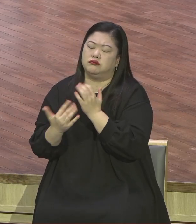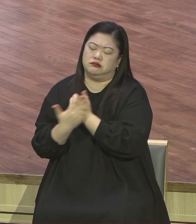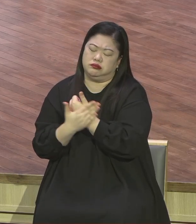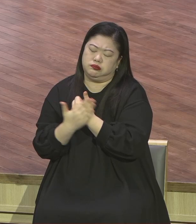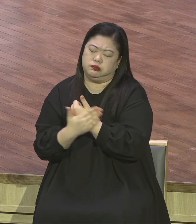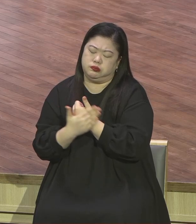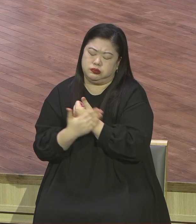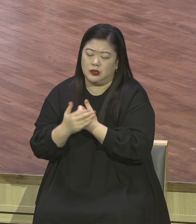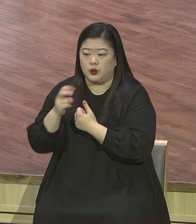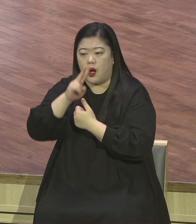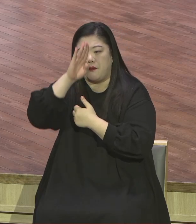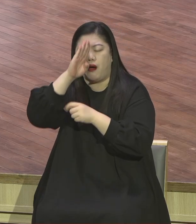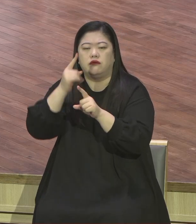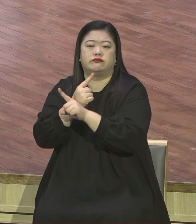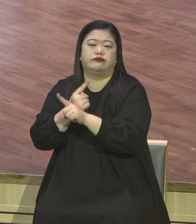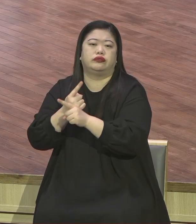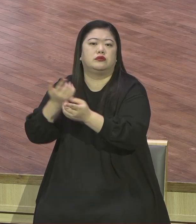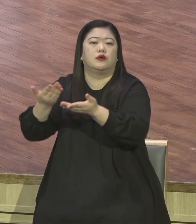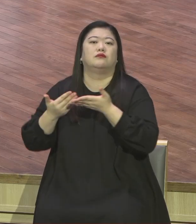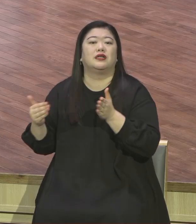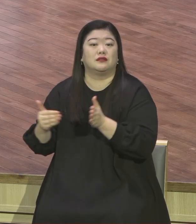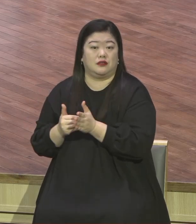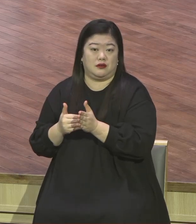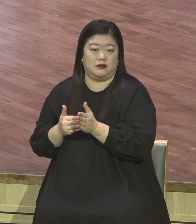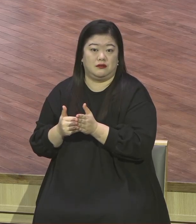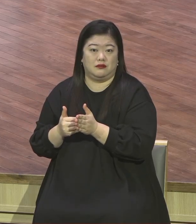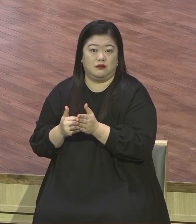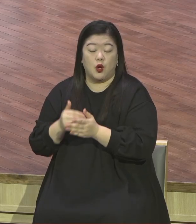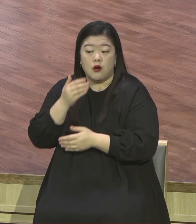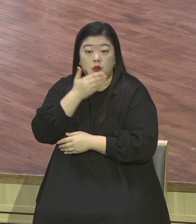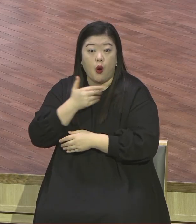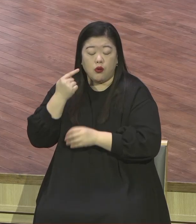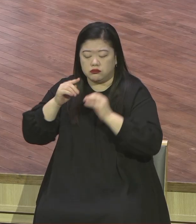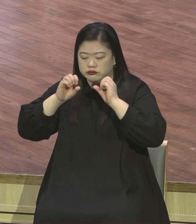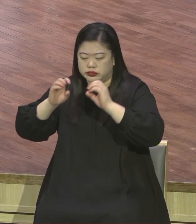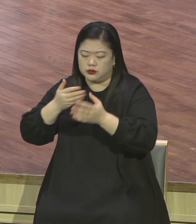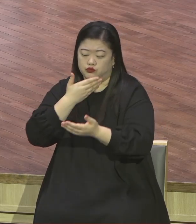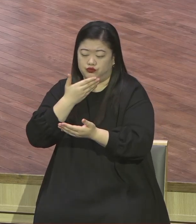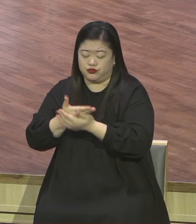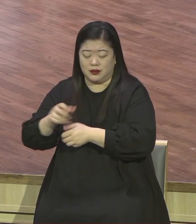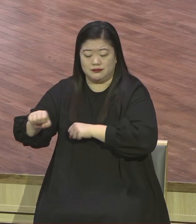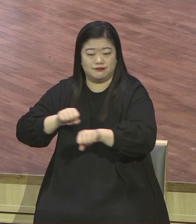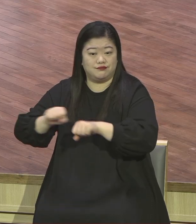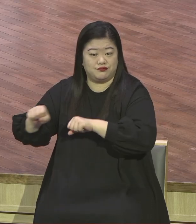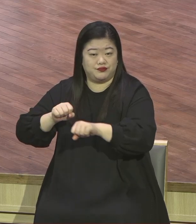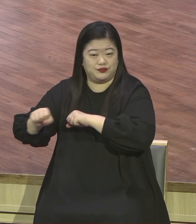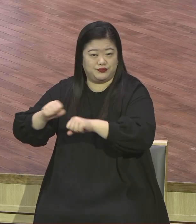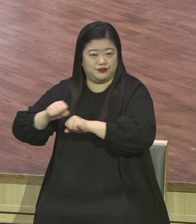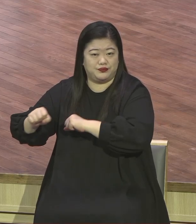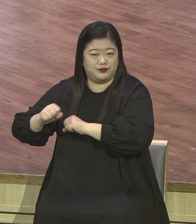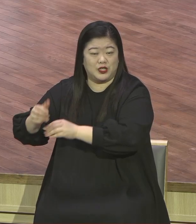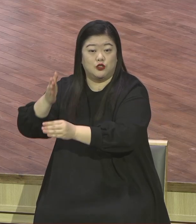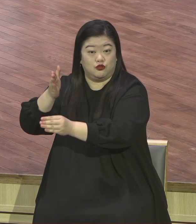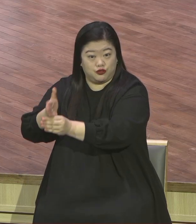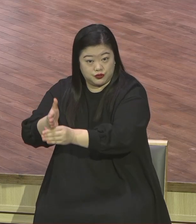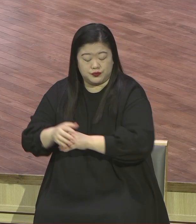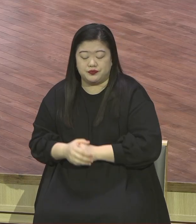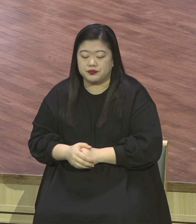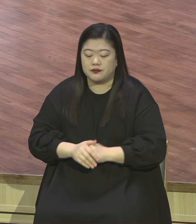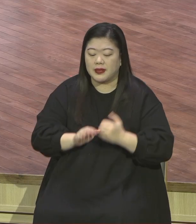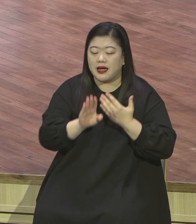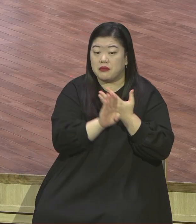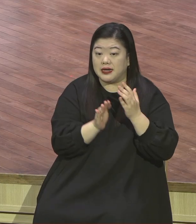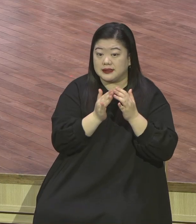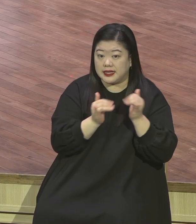새로운 복음의 시대를 열역하고 계셨습니다. 그런데 이들은 여전히 바르신들은